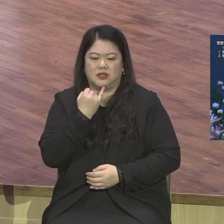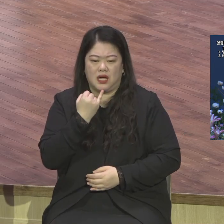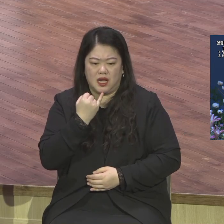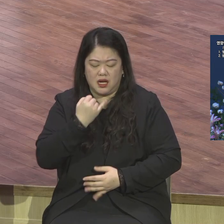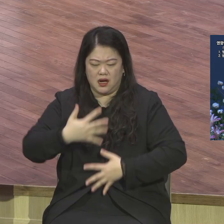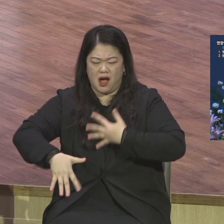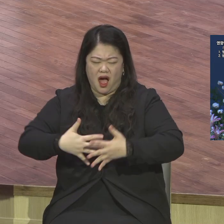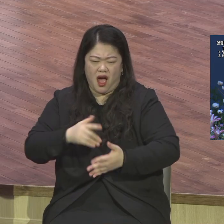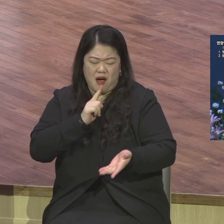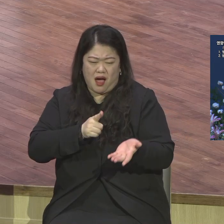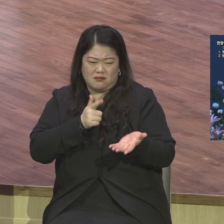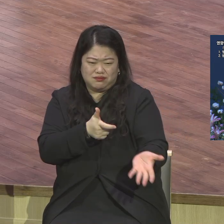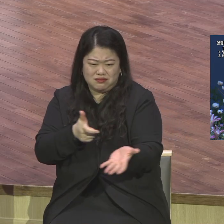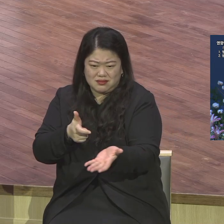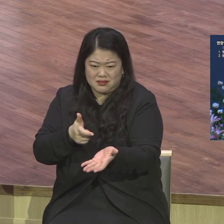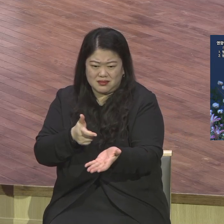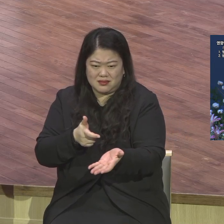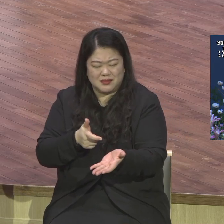굉장히 중요한 말이죠.